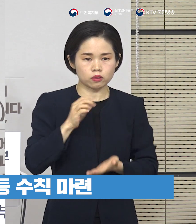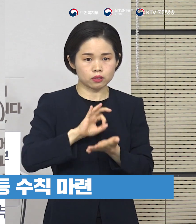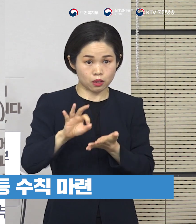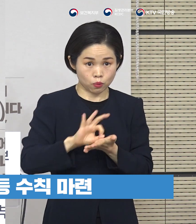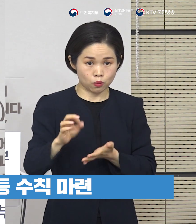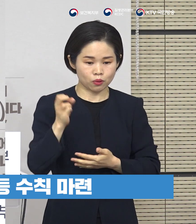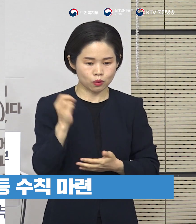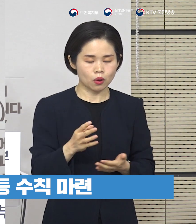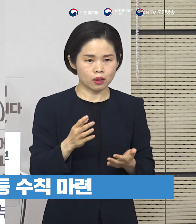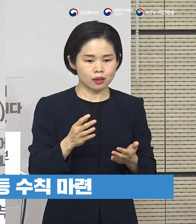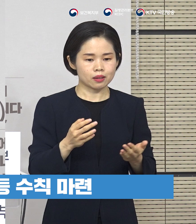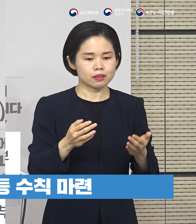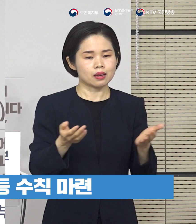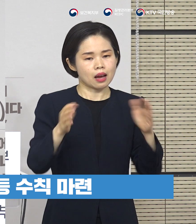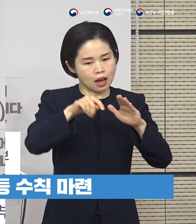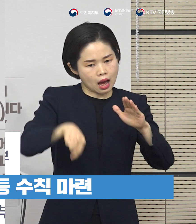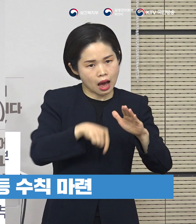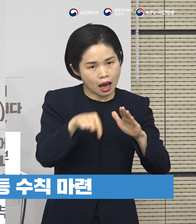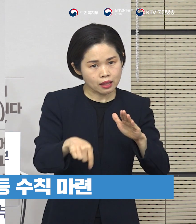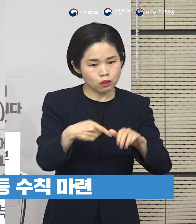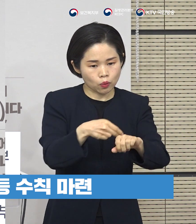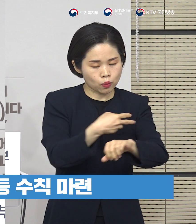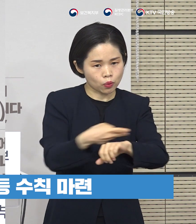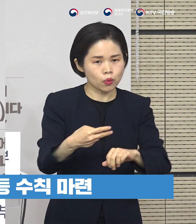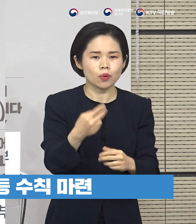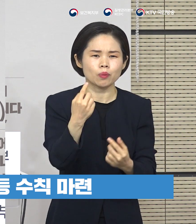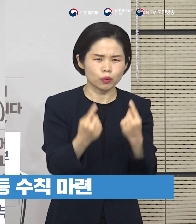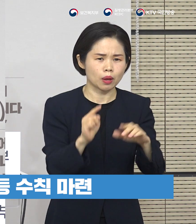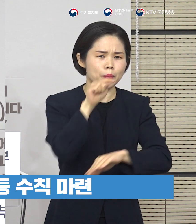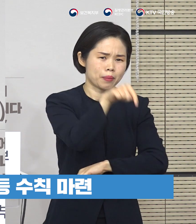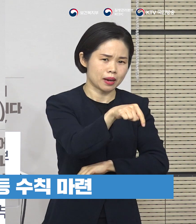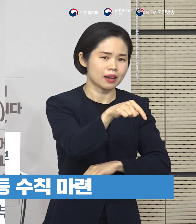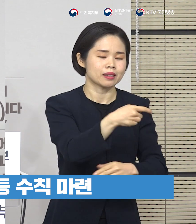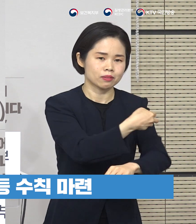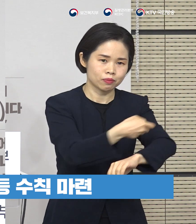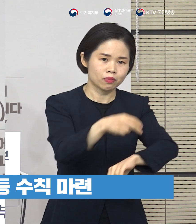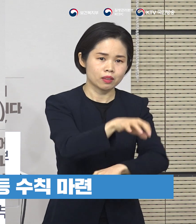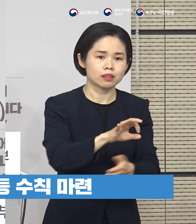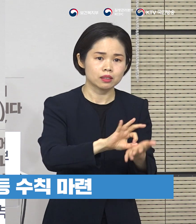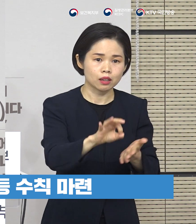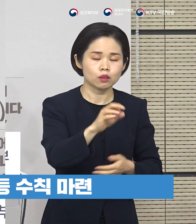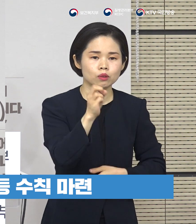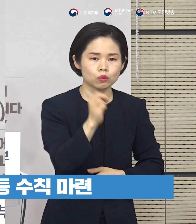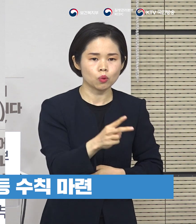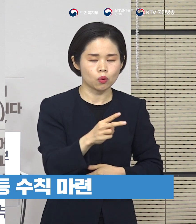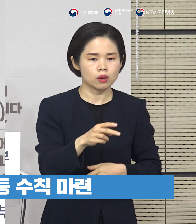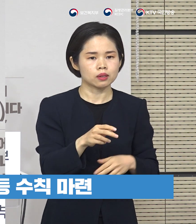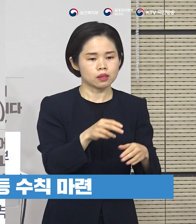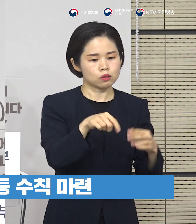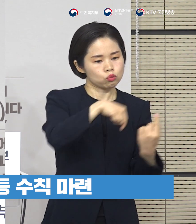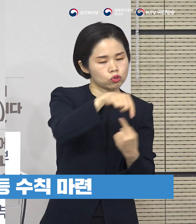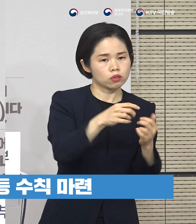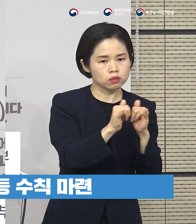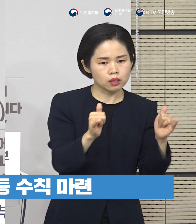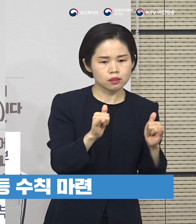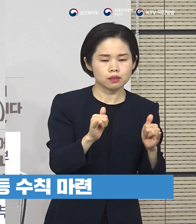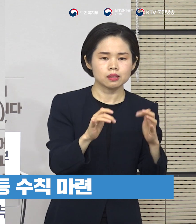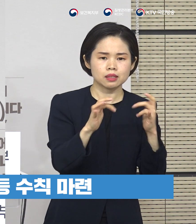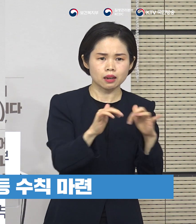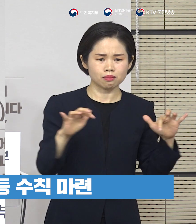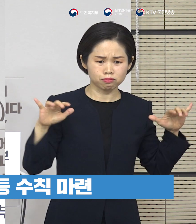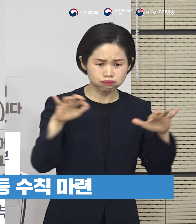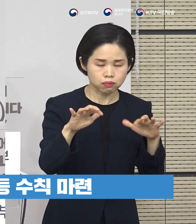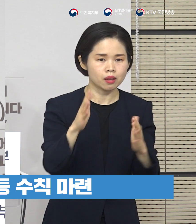등 휴대용 물품은 개인 물품을 사용하도록 하고 가급적 실내보다는 실외 휴게시설을